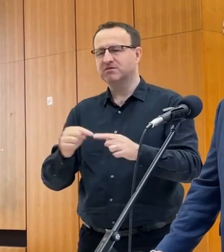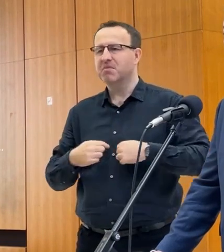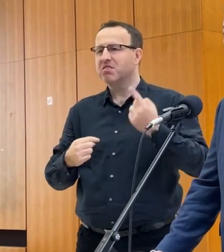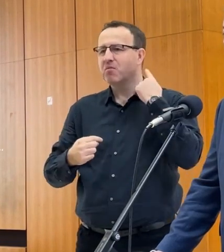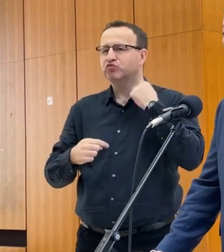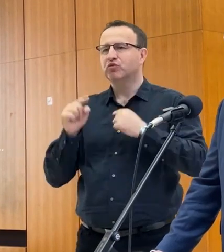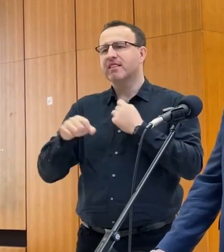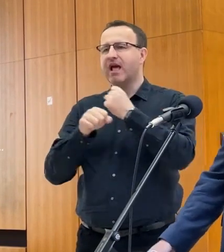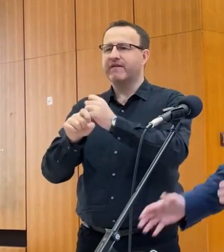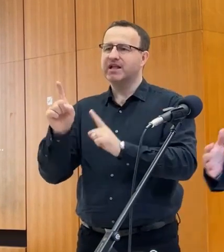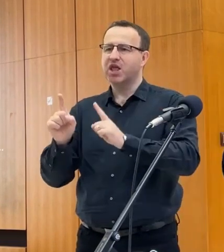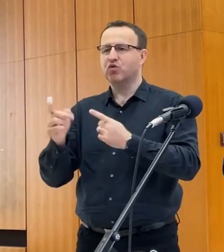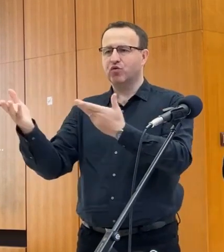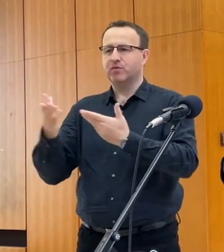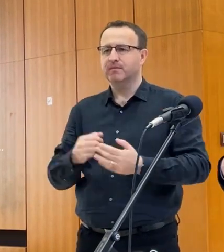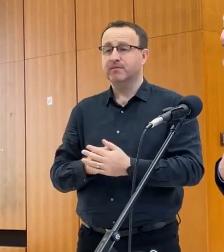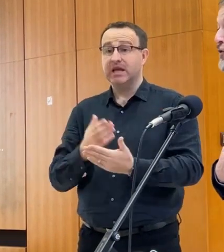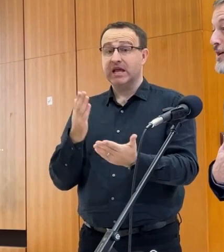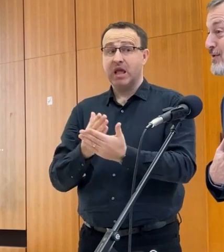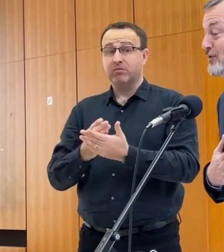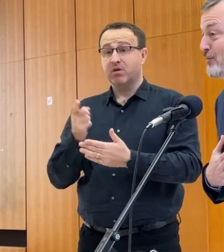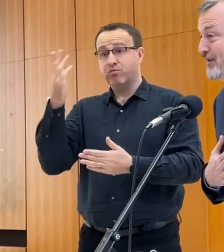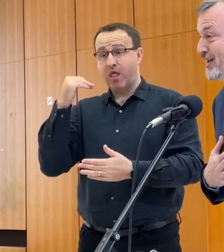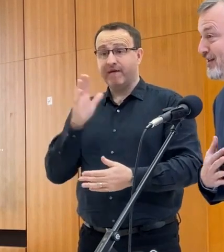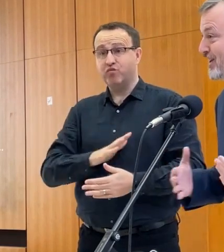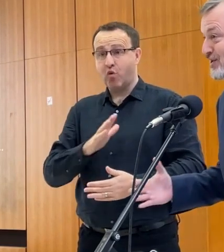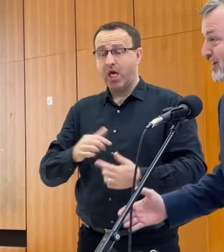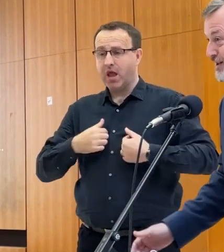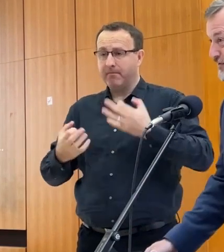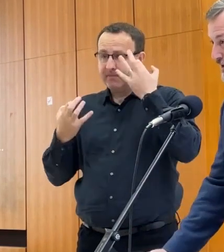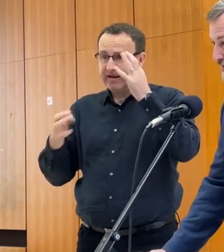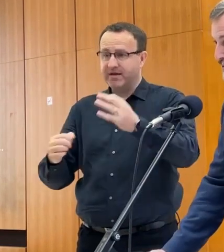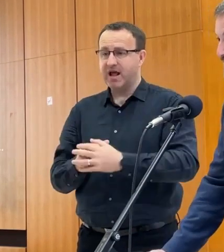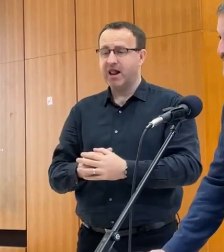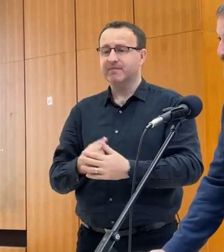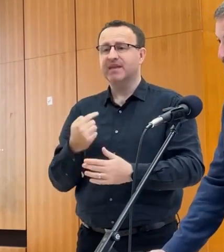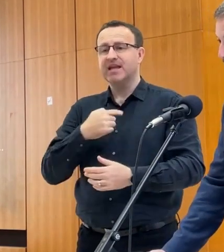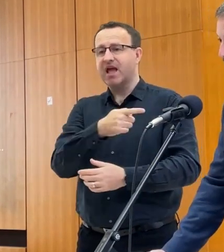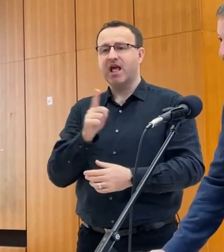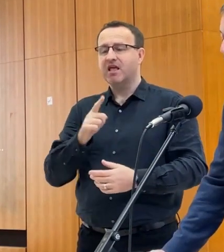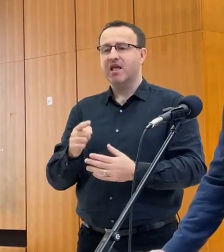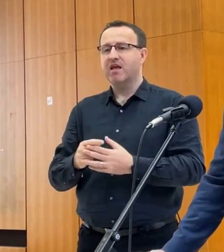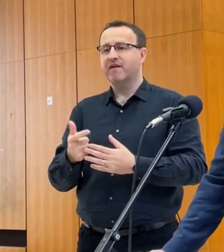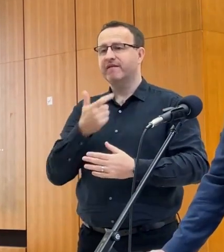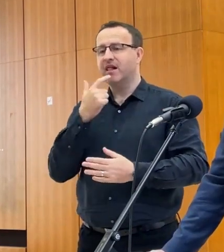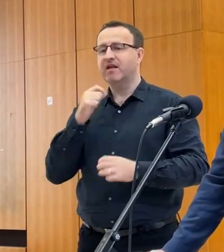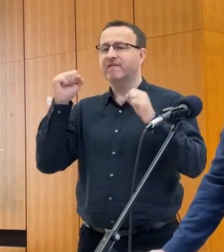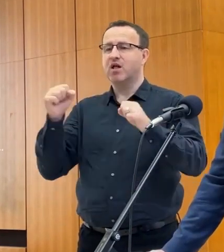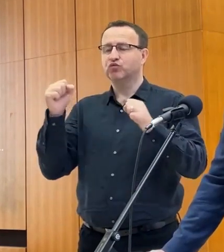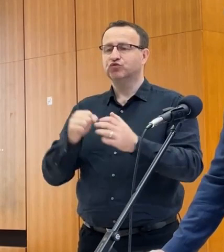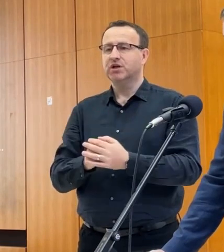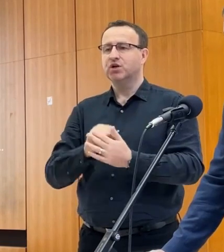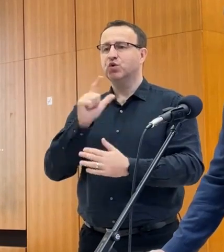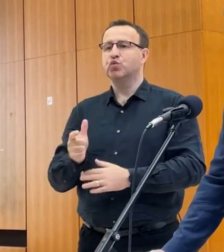niekto takýto návrh dal. Taktože, keby bola na to vôľa, ja by som to privítal. Viete, že ja nie som veľký fanúšik druhého piliera,